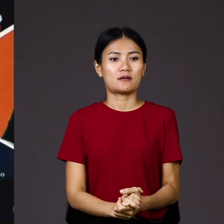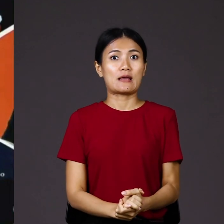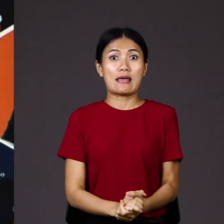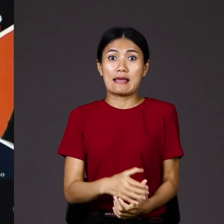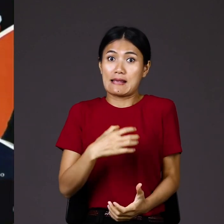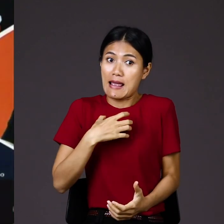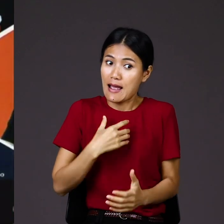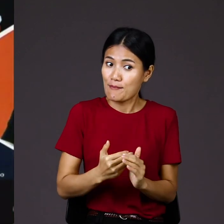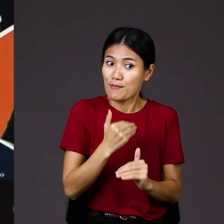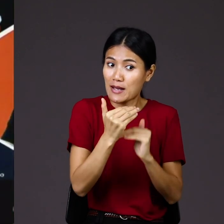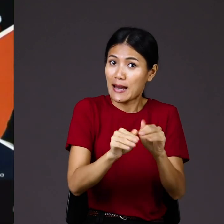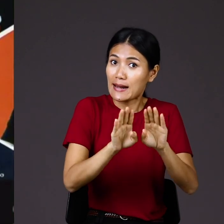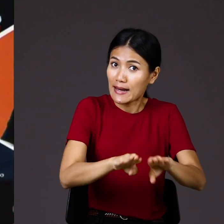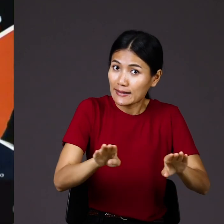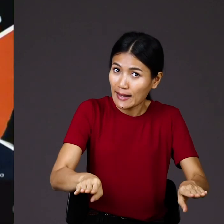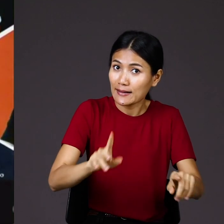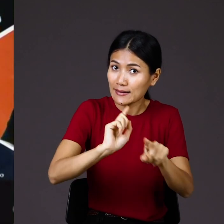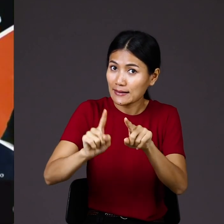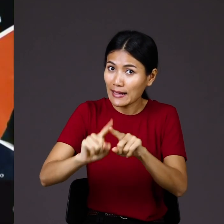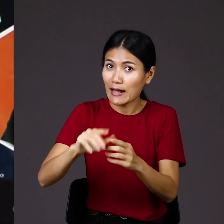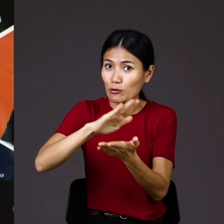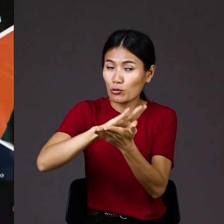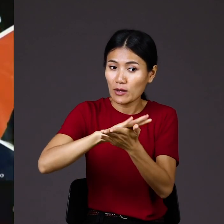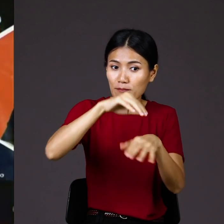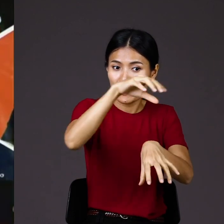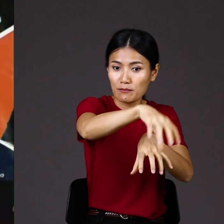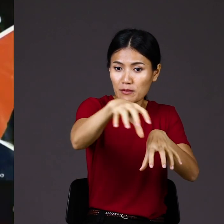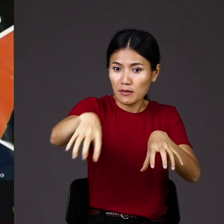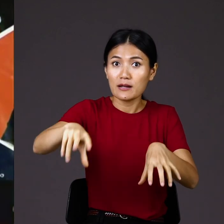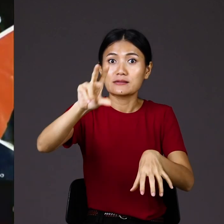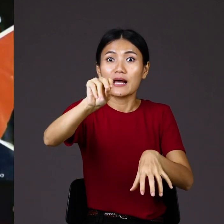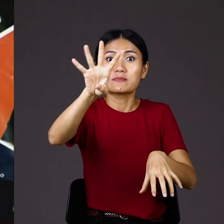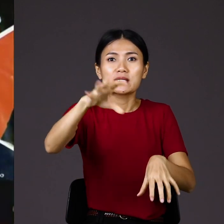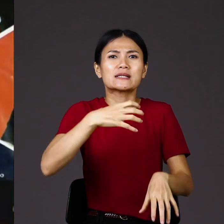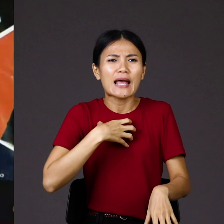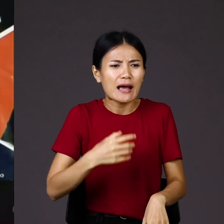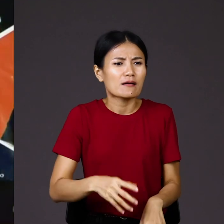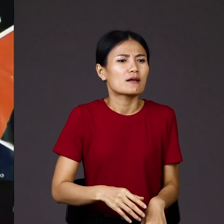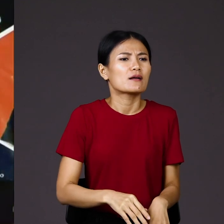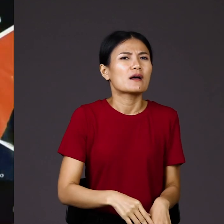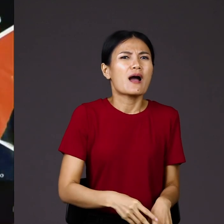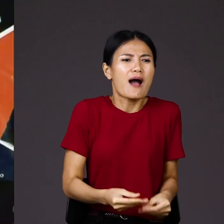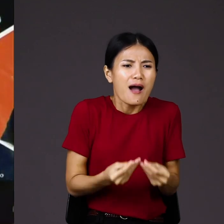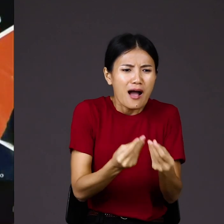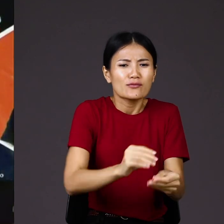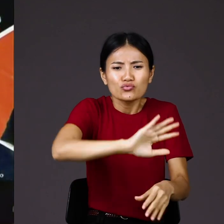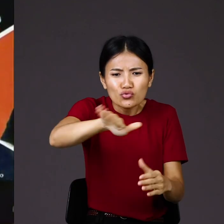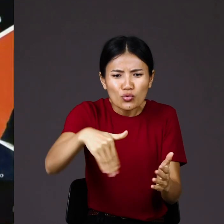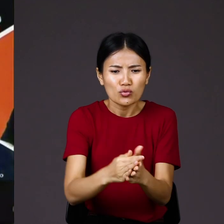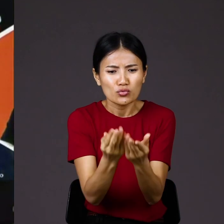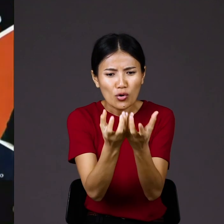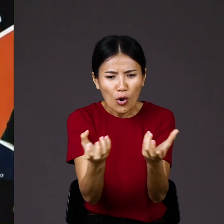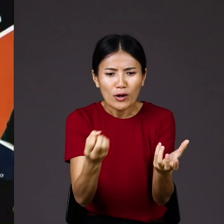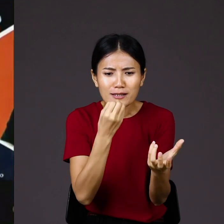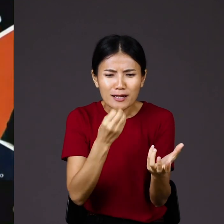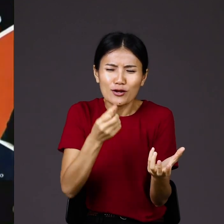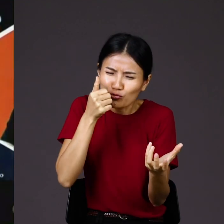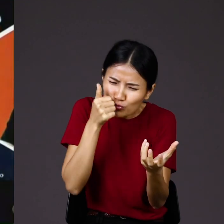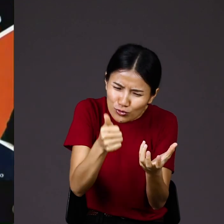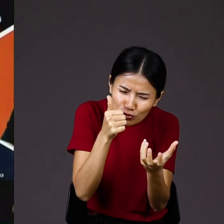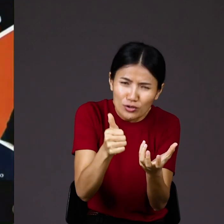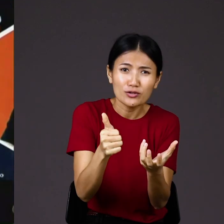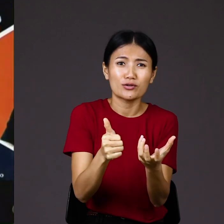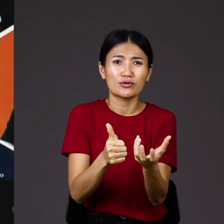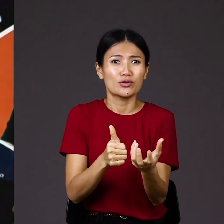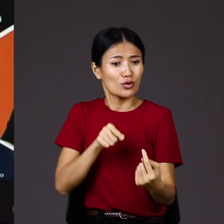ำให้เด็กๆใน34โรงเรียนเป็นหมื่นคนได้เข้าถึงโภชนาการได้เข้าถึงอาหารกล